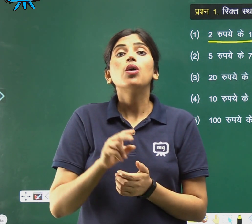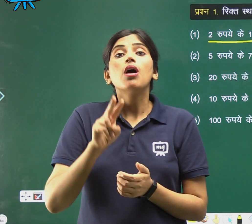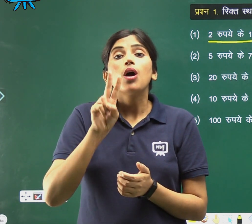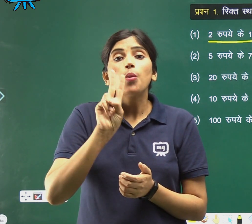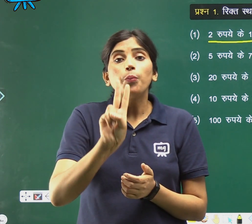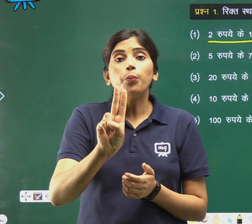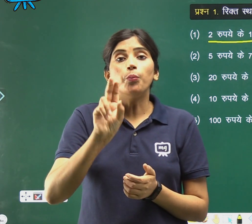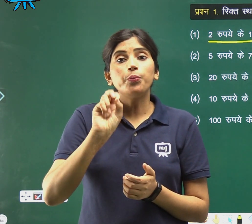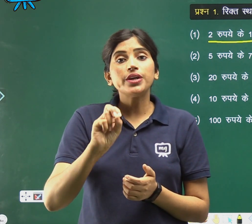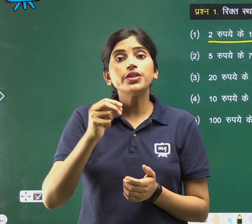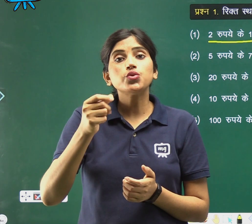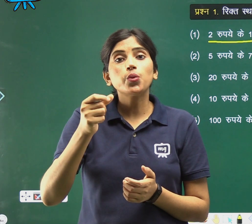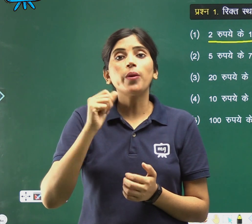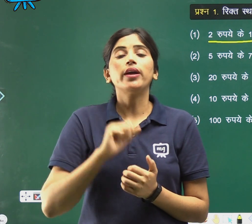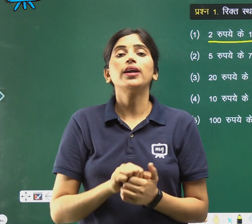20 रुपए।